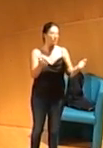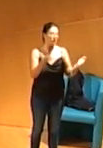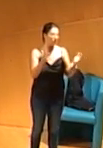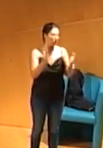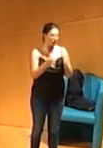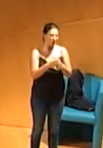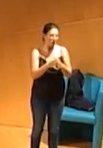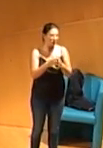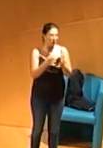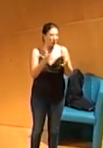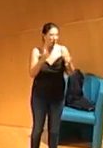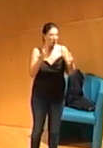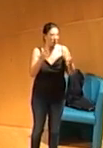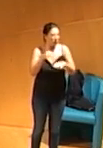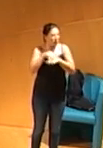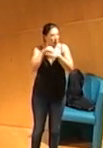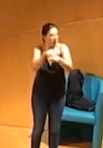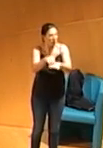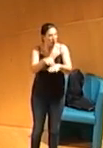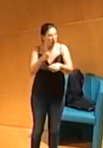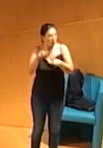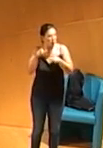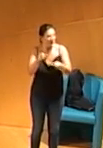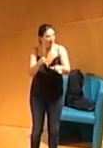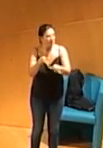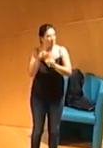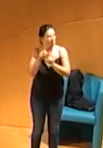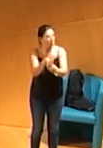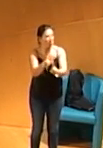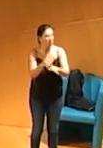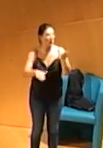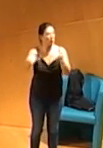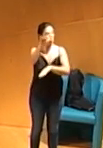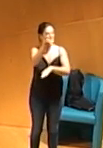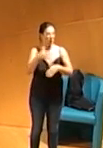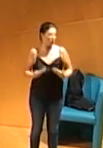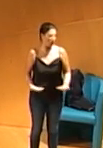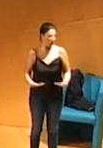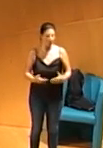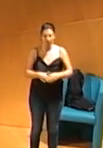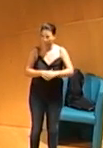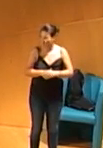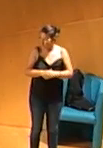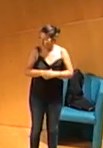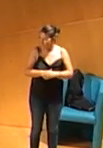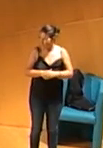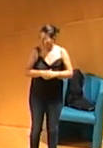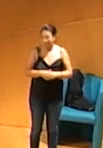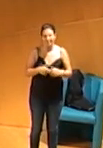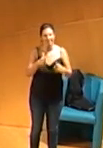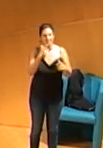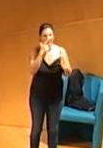dans le suivi, dans l'accompagnement des enfants et des adultes aujourd'hui devenus. Alors je pense que pour